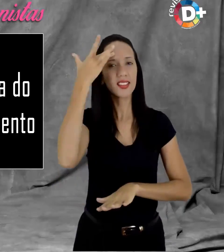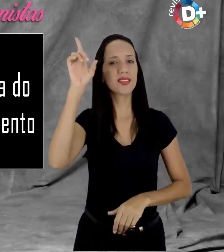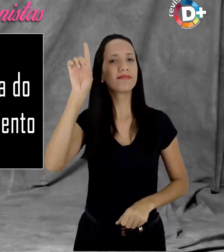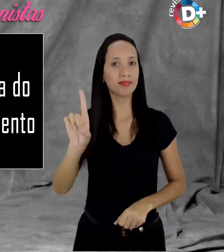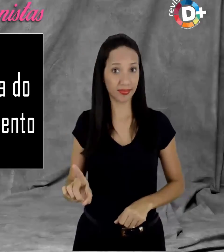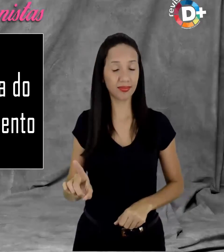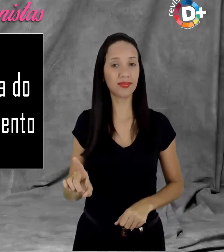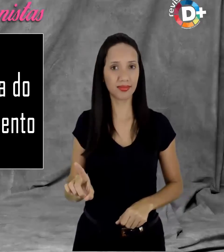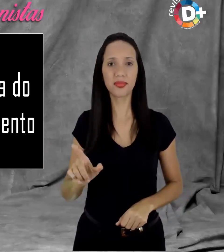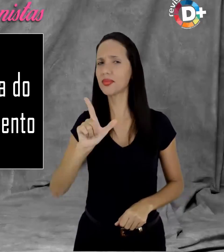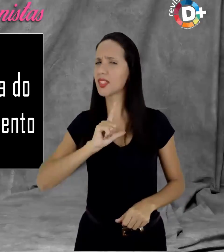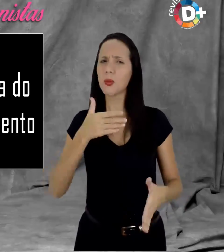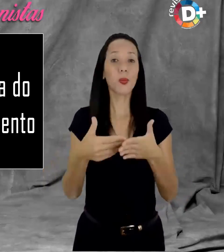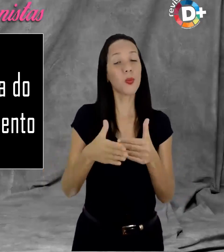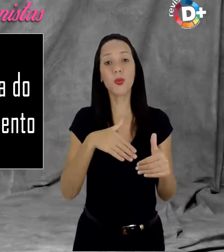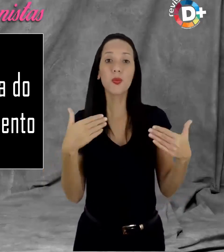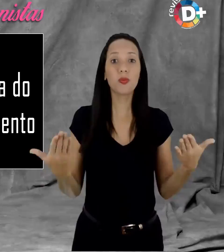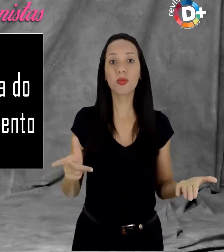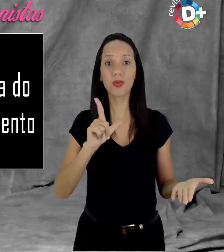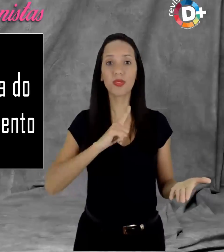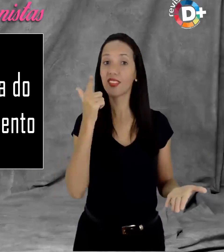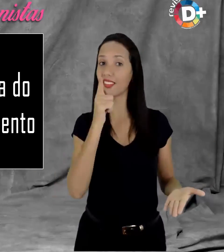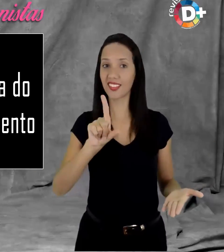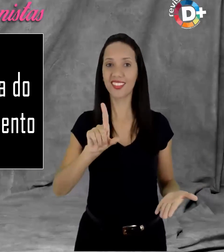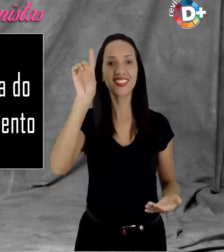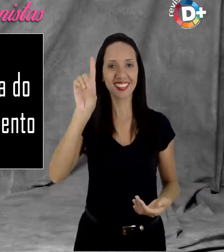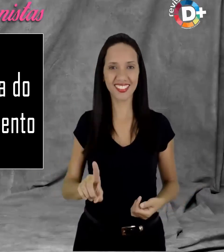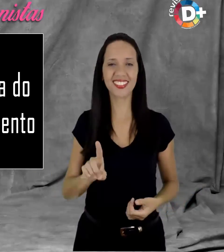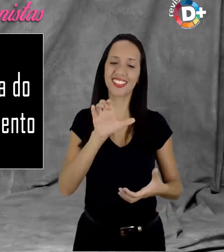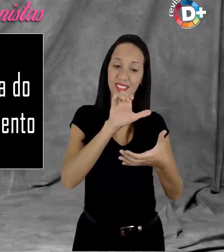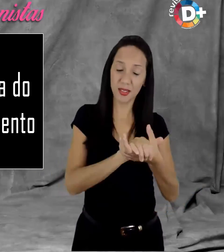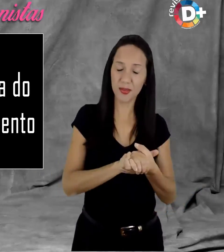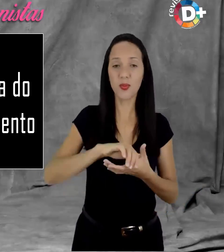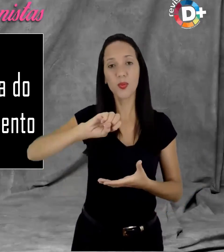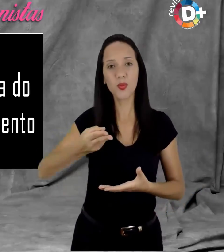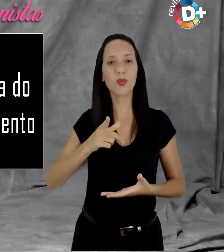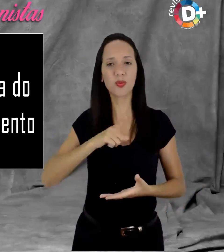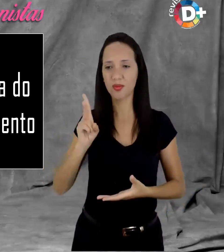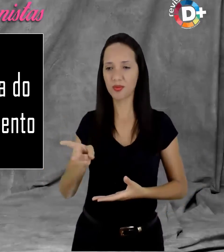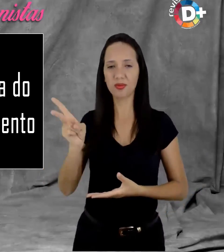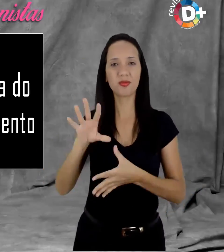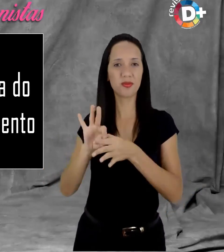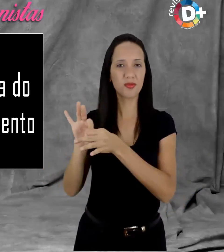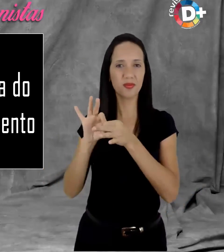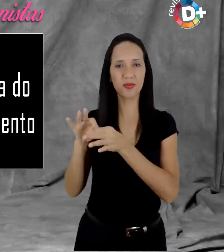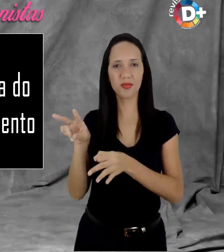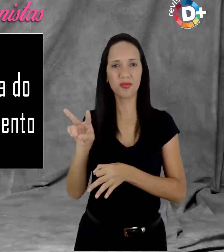as pessoas com deficiência, seja qual for, têm garantido o direito de casar ou constituir união